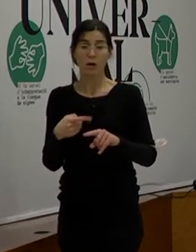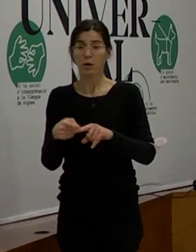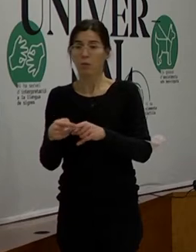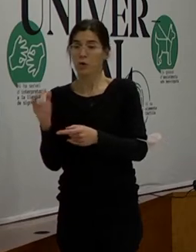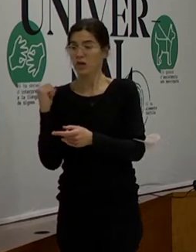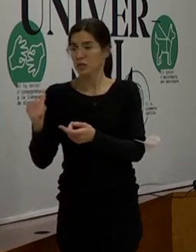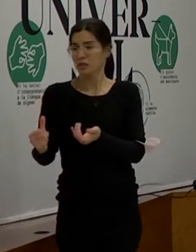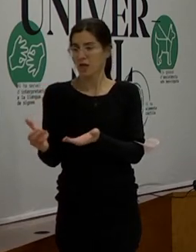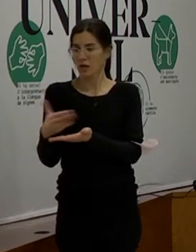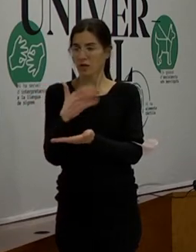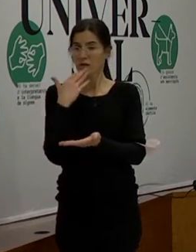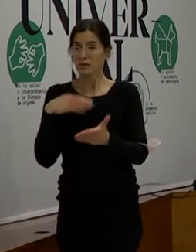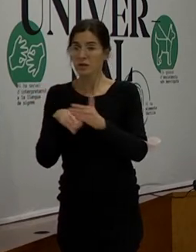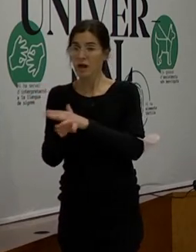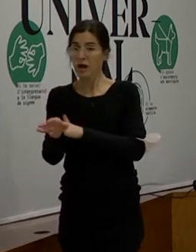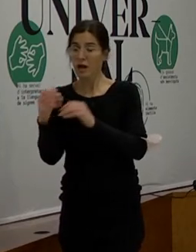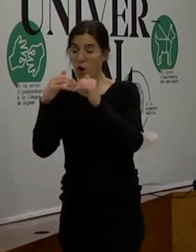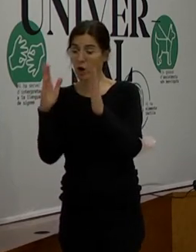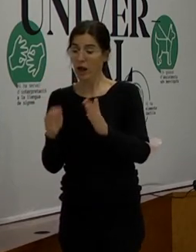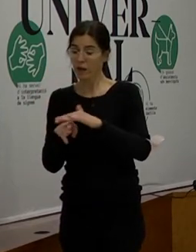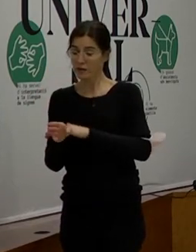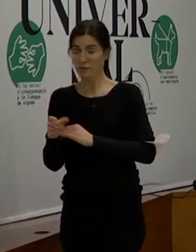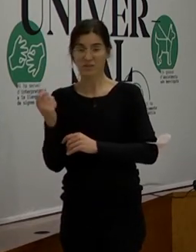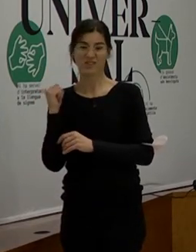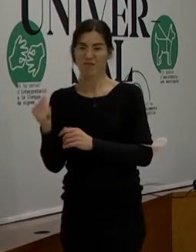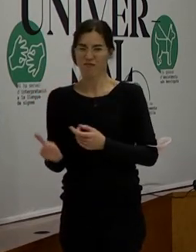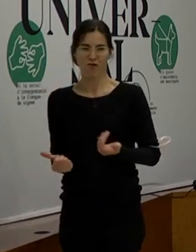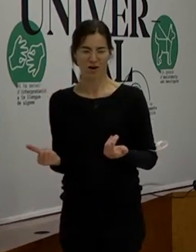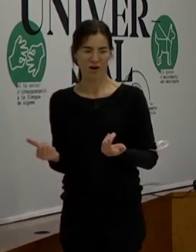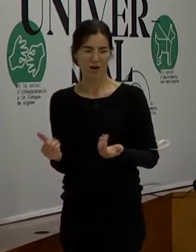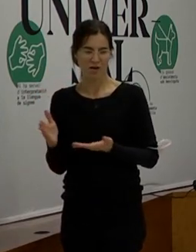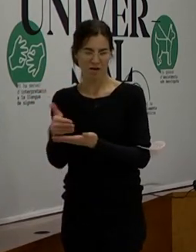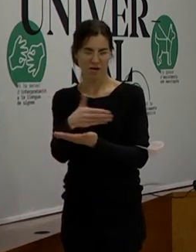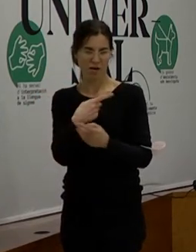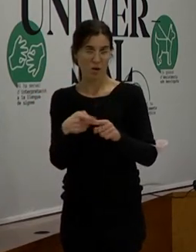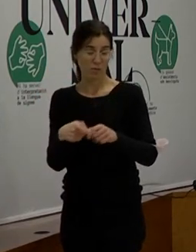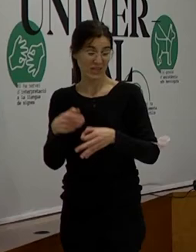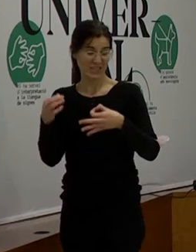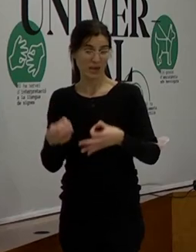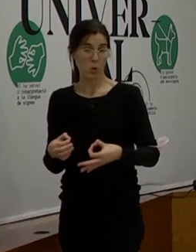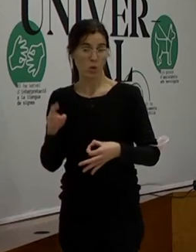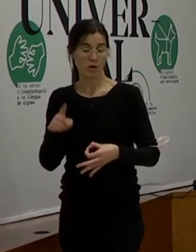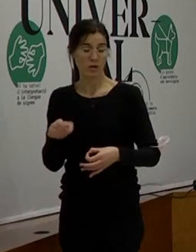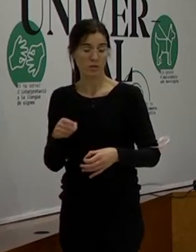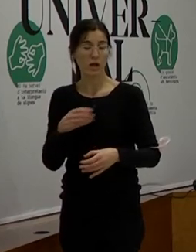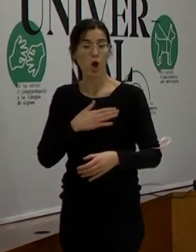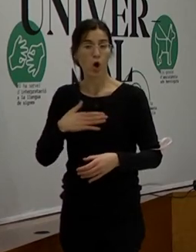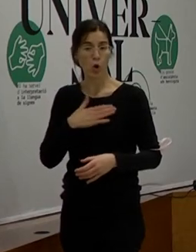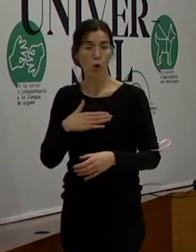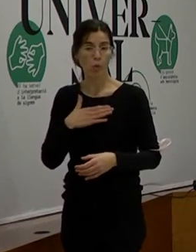los locales comerciales. Estamos. Perquè és segur, és còmodo. Es té